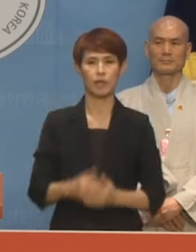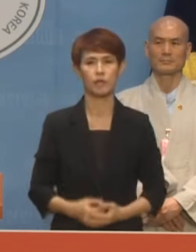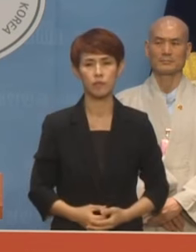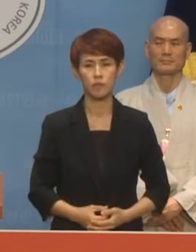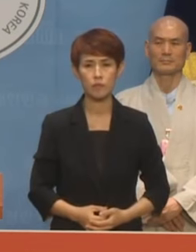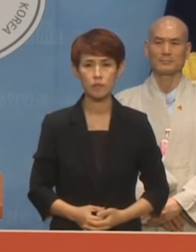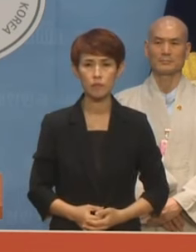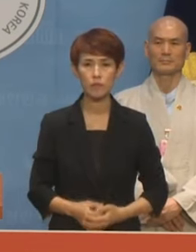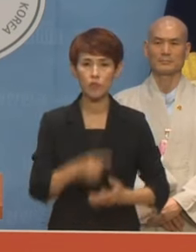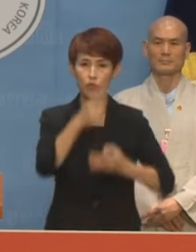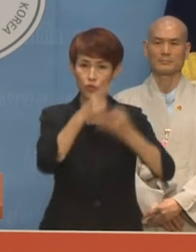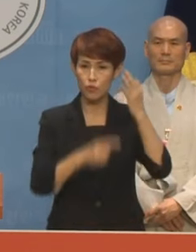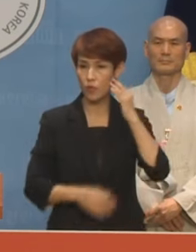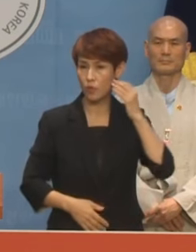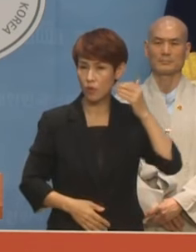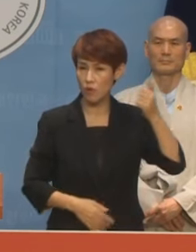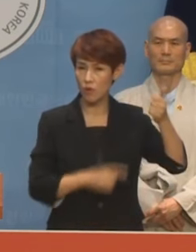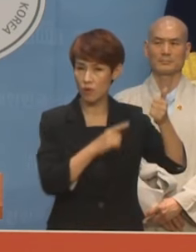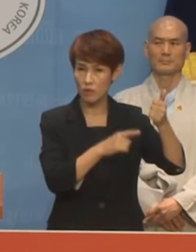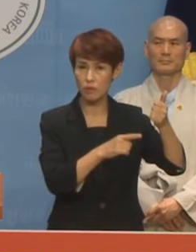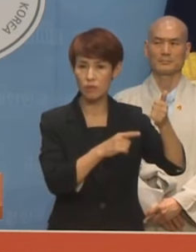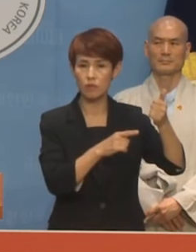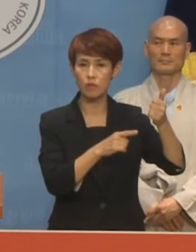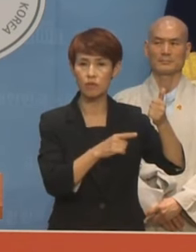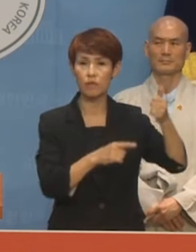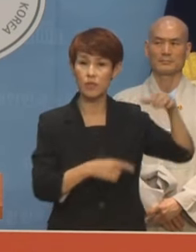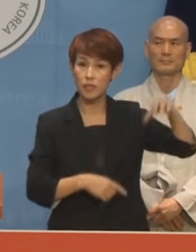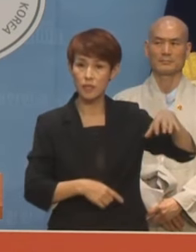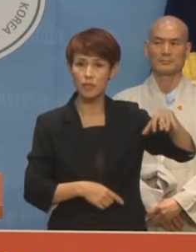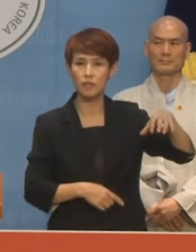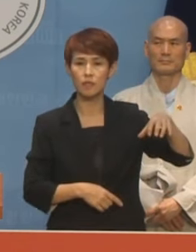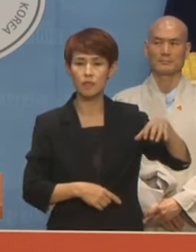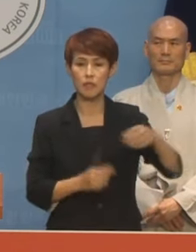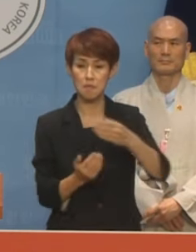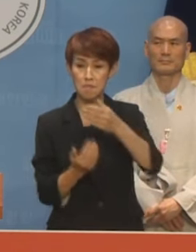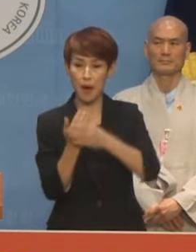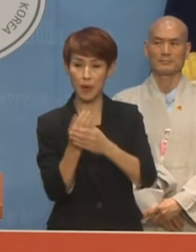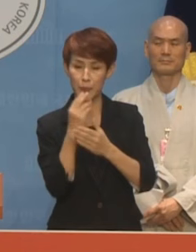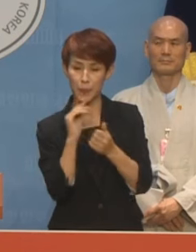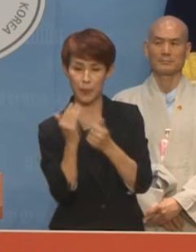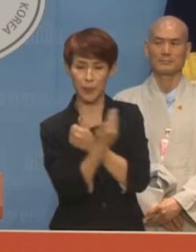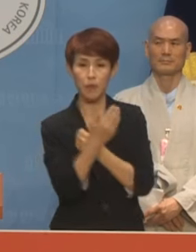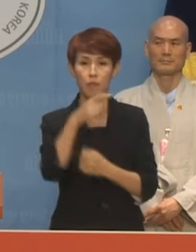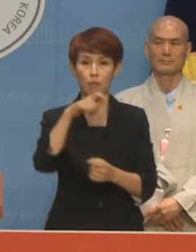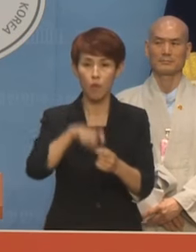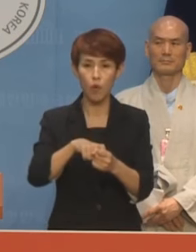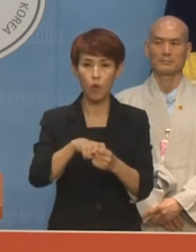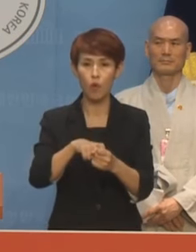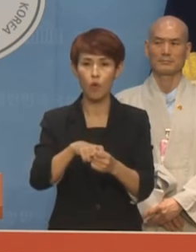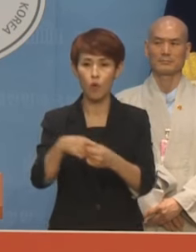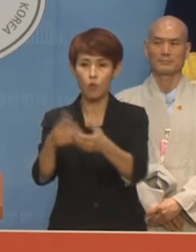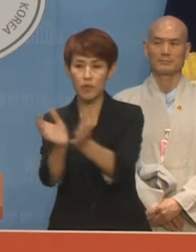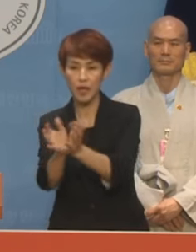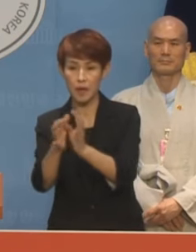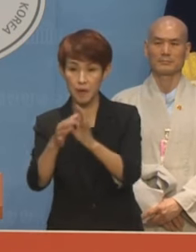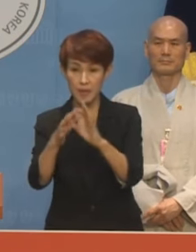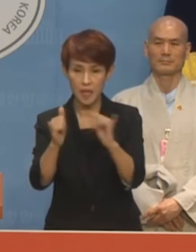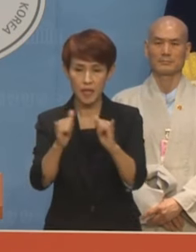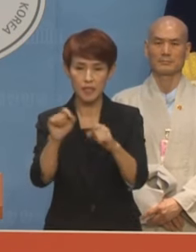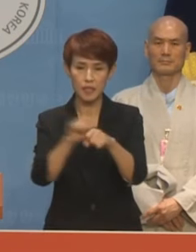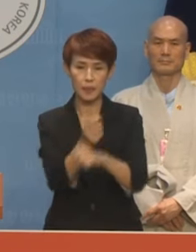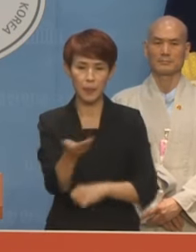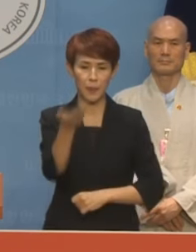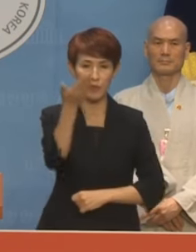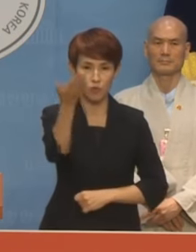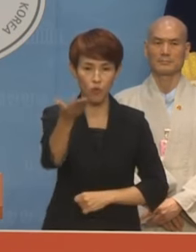이후 윤석열 대통령의 대통령실은 사건의 은폐와 왜곡을 위하여 각 부서의 관계자들을 특친